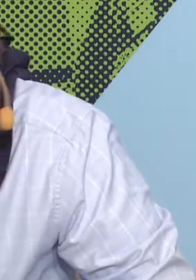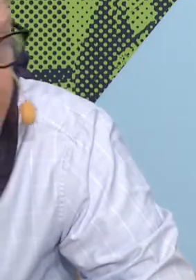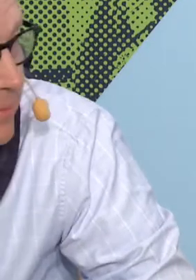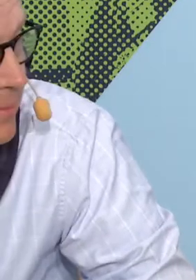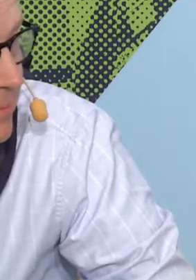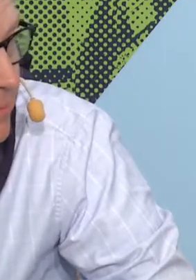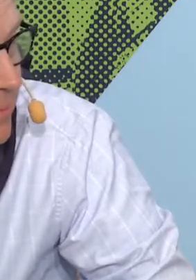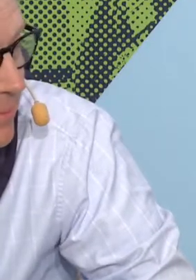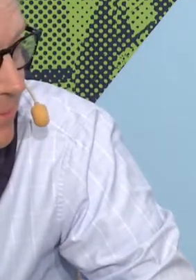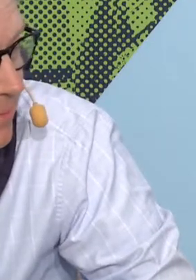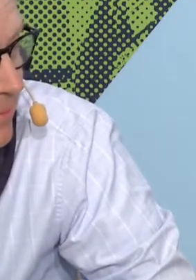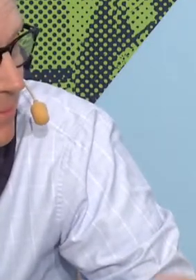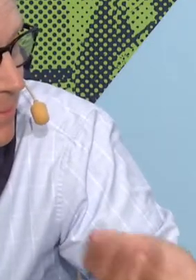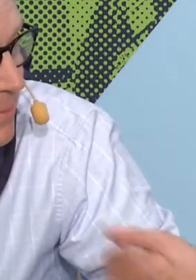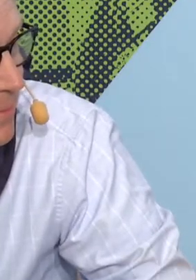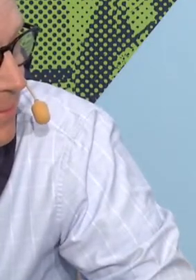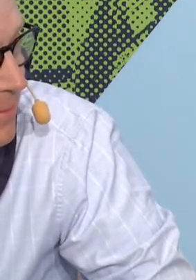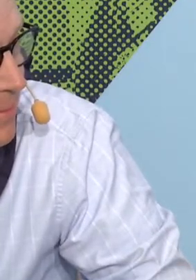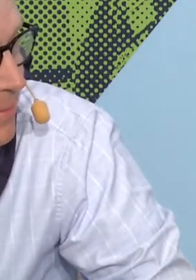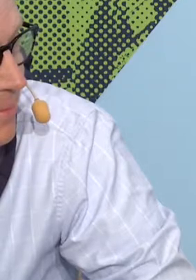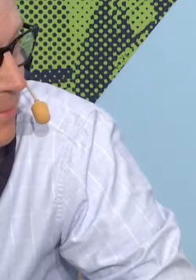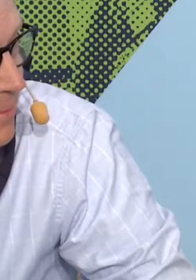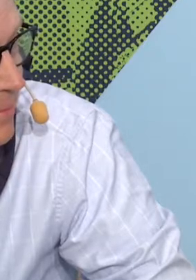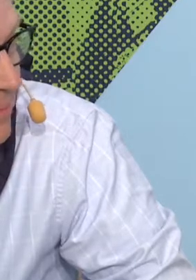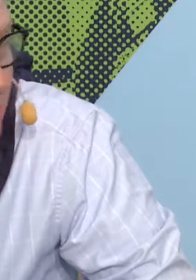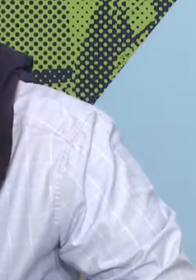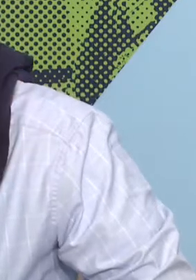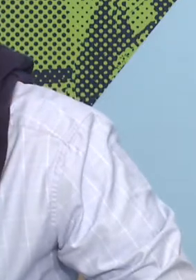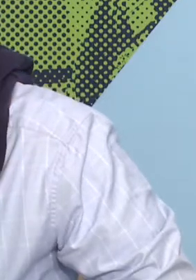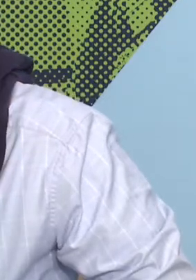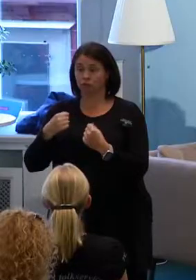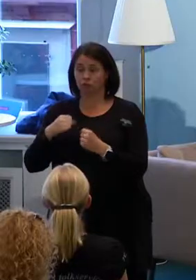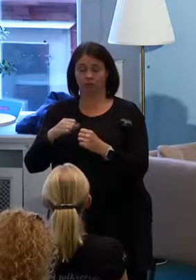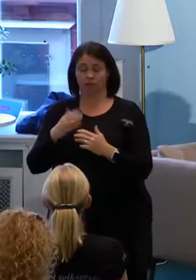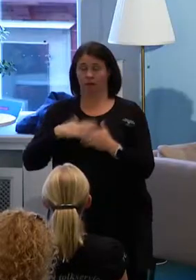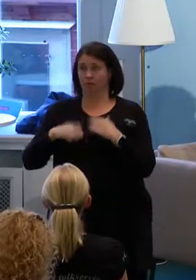saker. Sen om skåningarna vill köra det, gärna för mig. Ja.